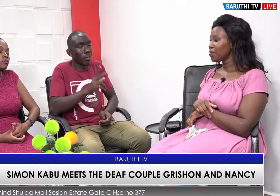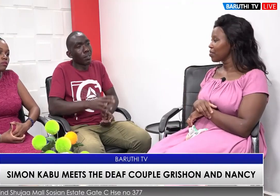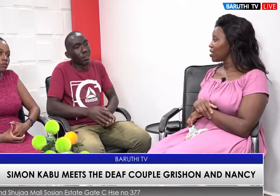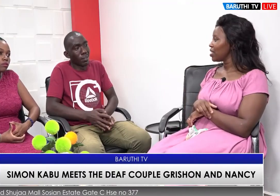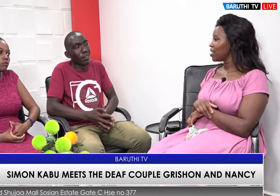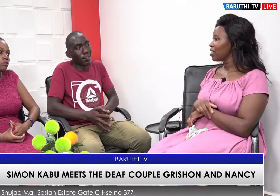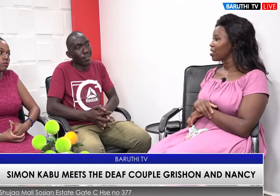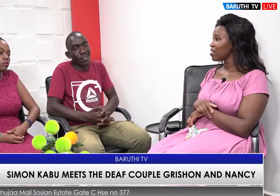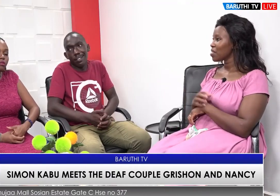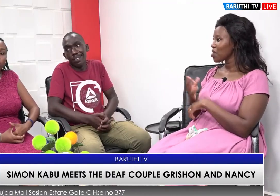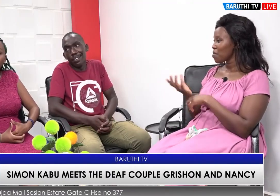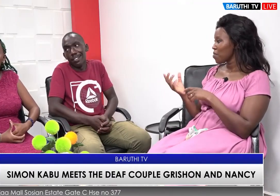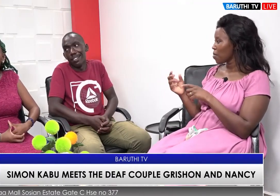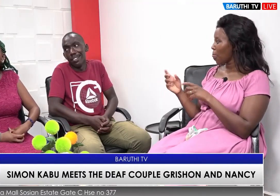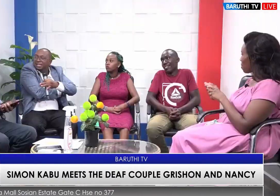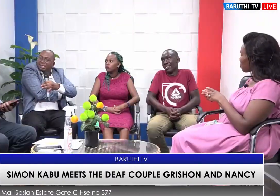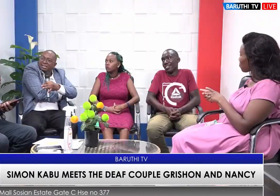People are things.